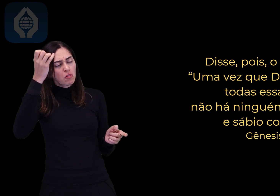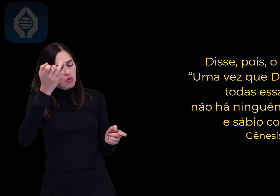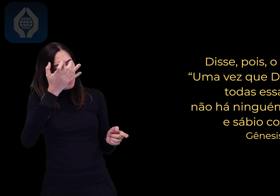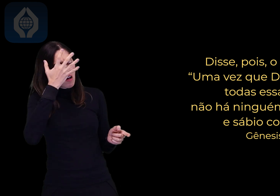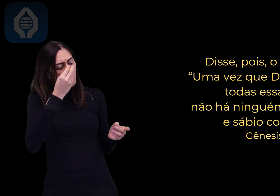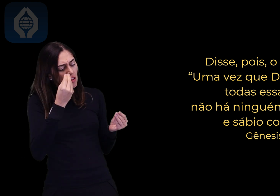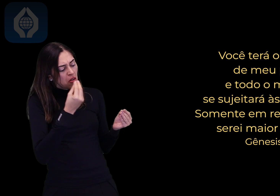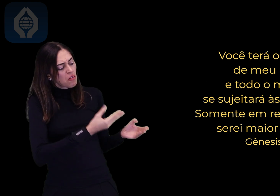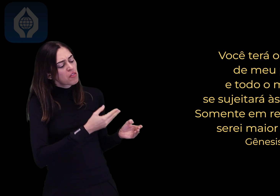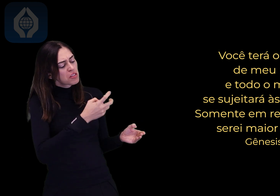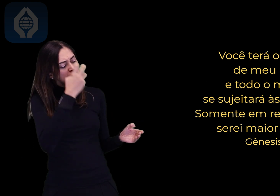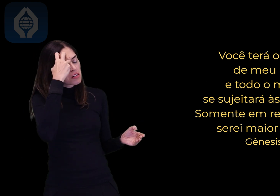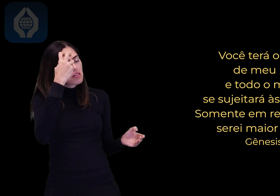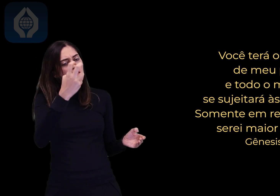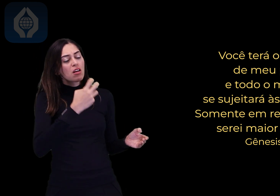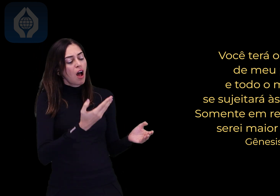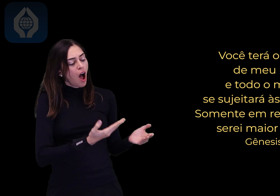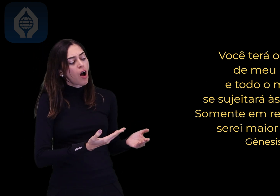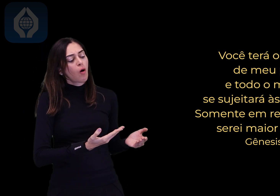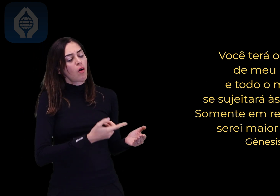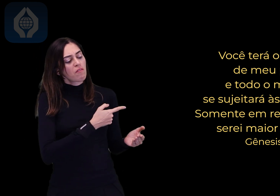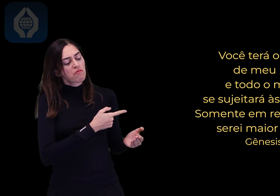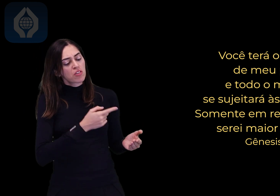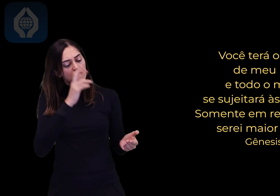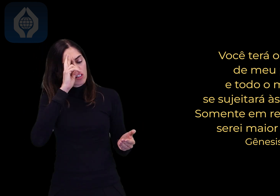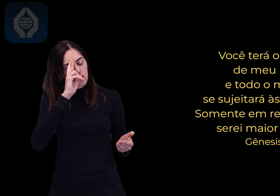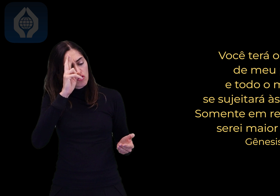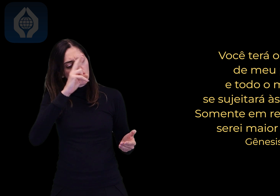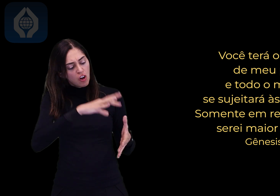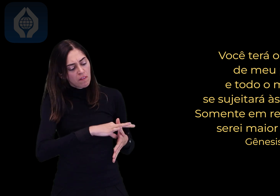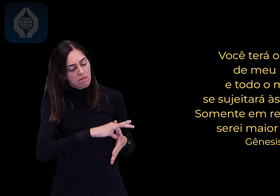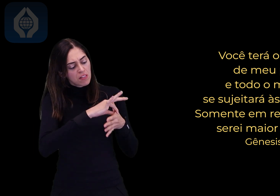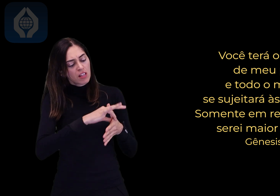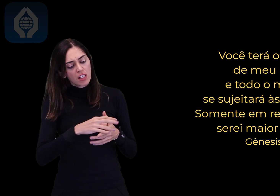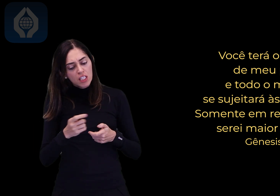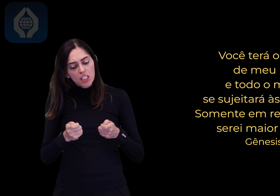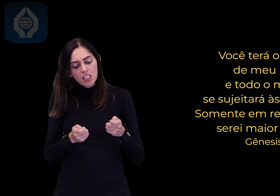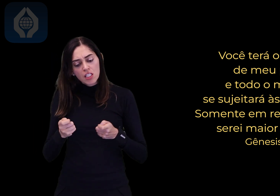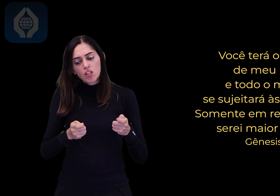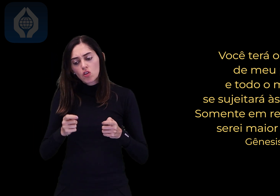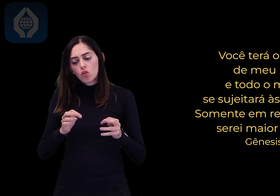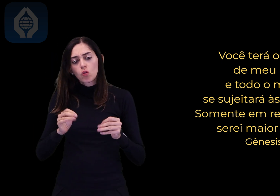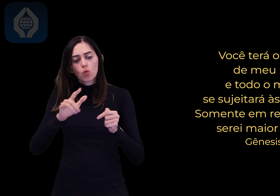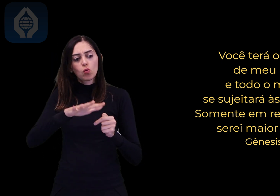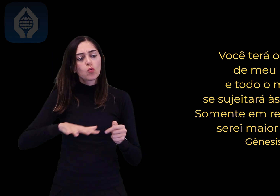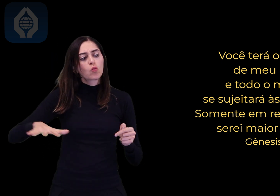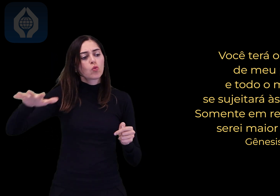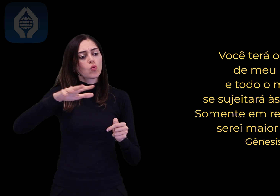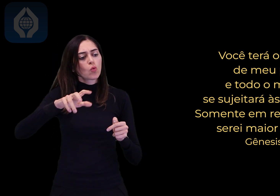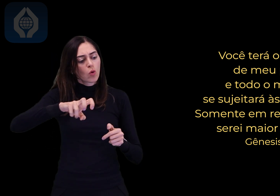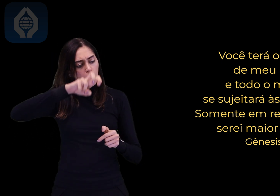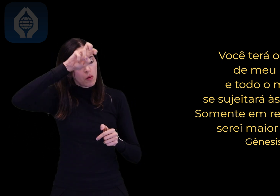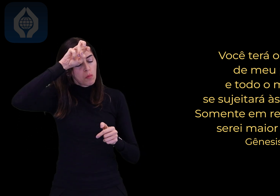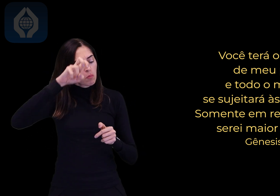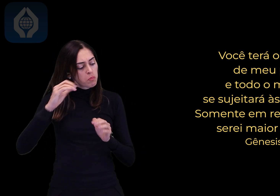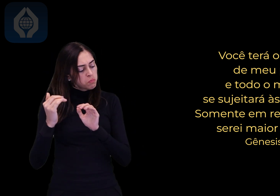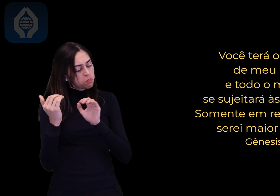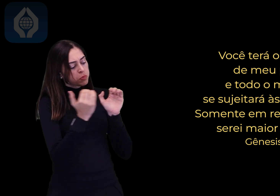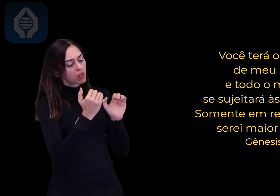como você. Você terá o comando do meu palácio e todo o meu povo se sujeitará às suas ordens. Somente em relação ao trono